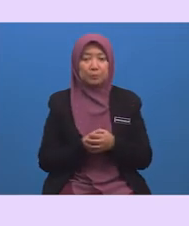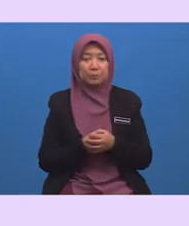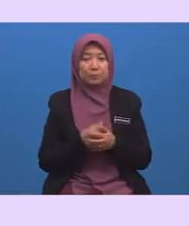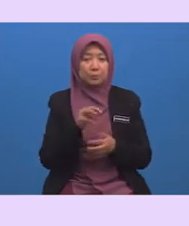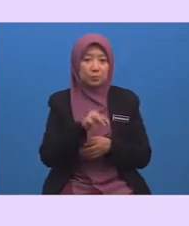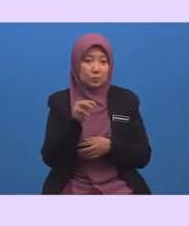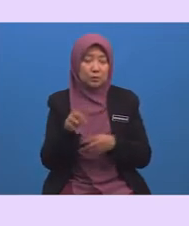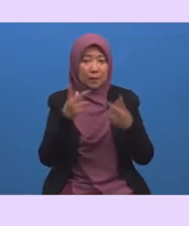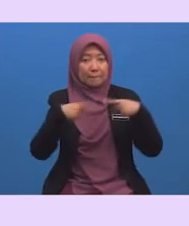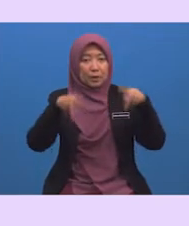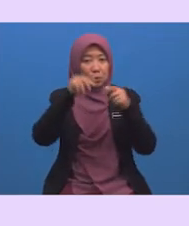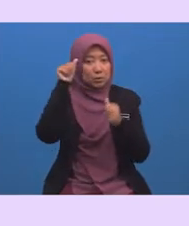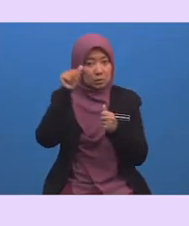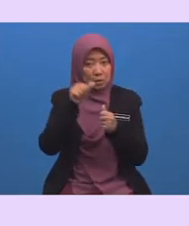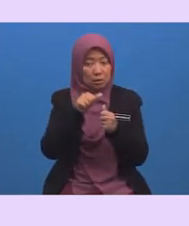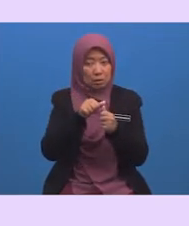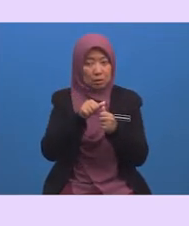Murid-murid, kita perlu ingat